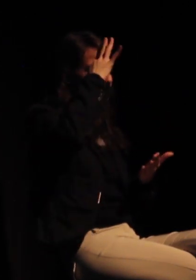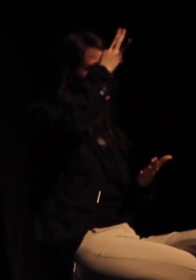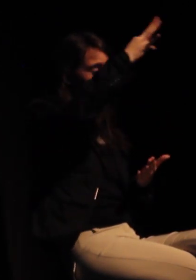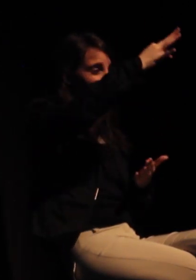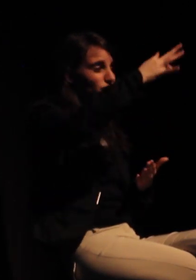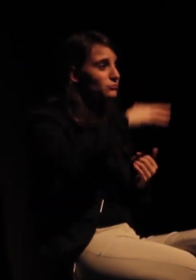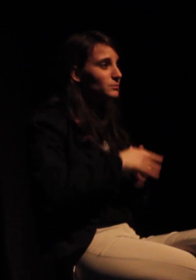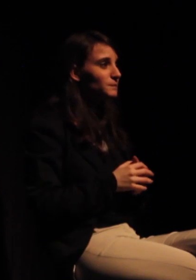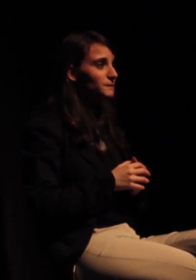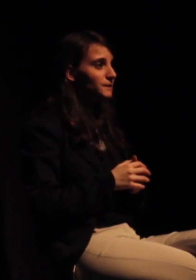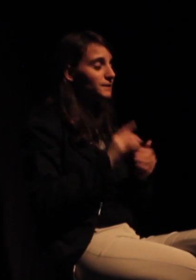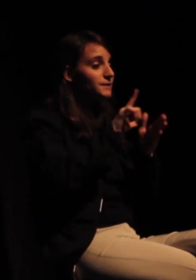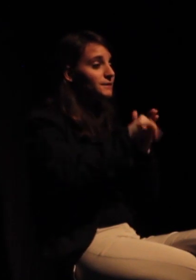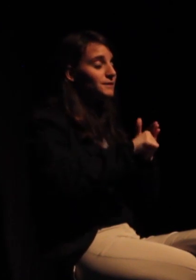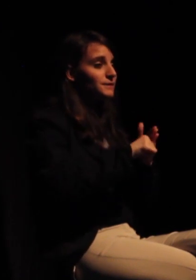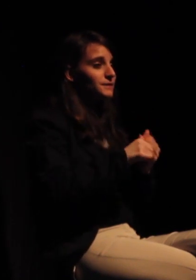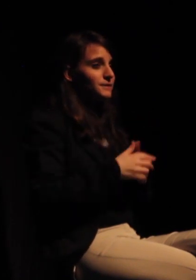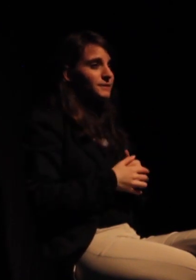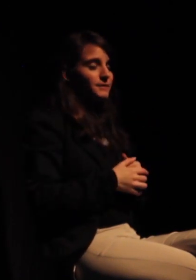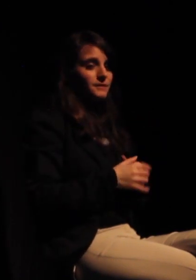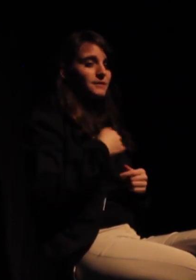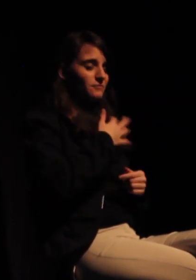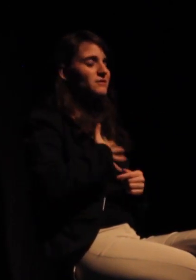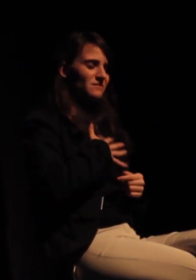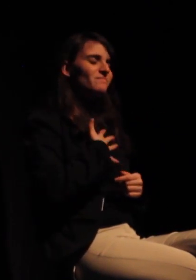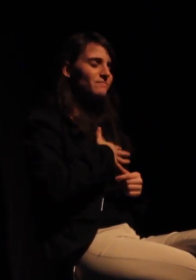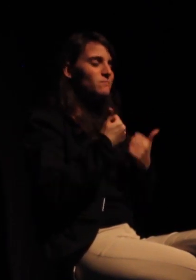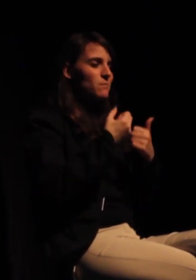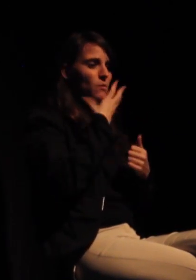próximo. Depois do Não Verás, eu gostei do futuro próximo.